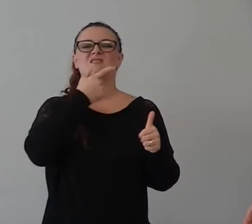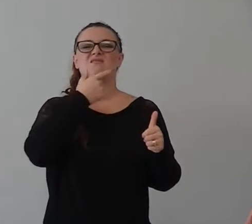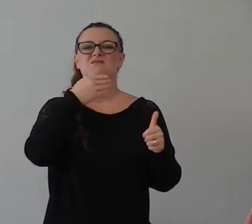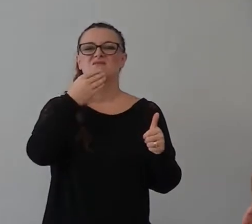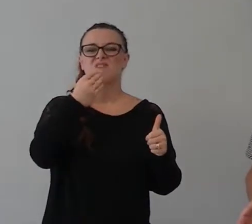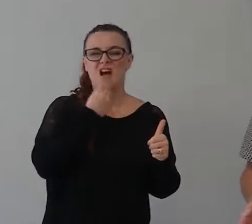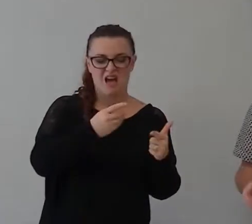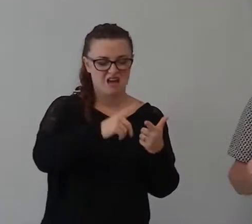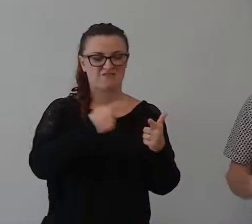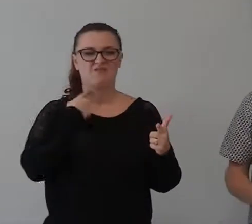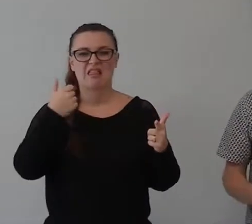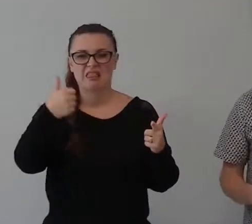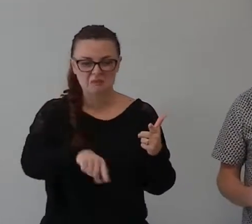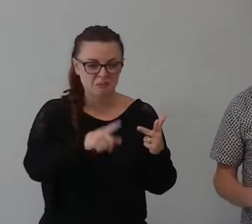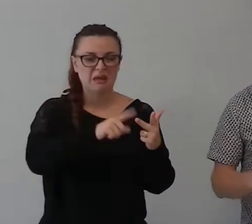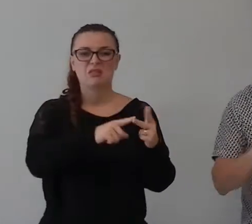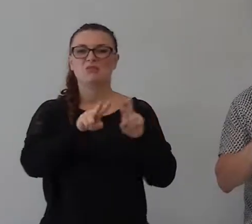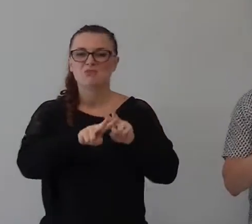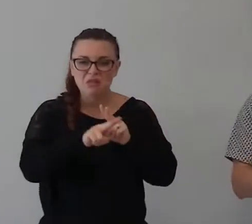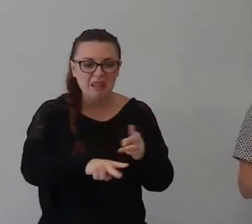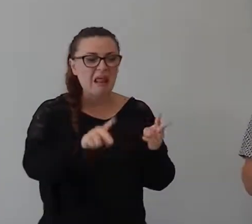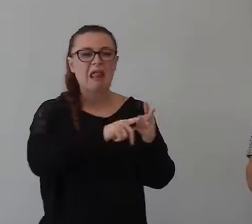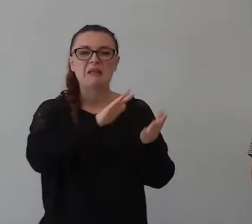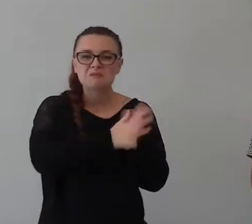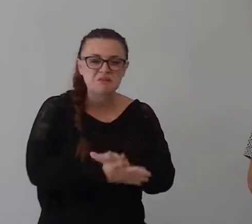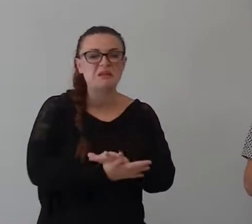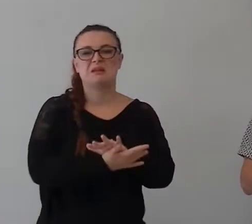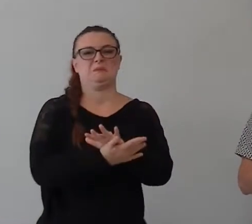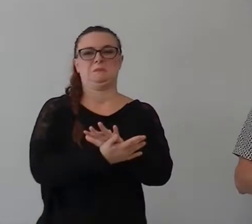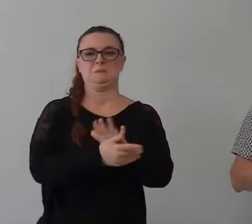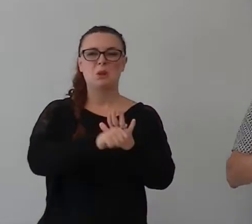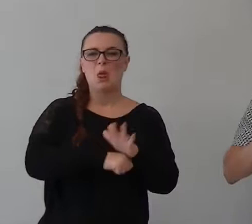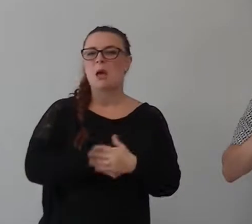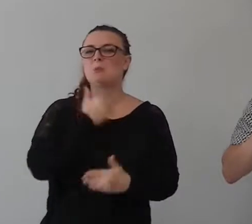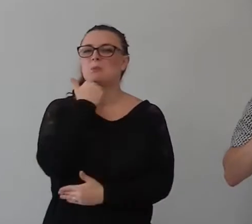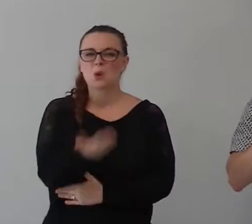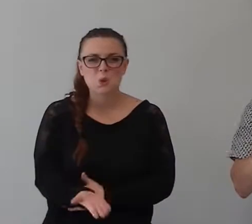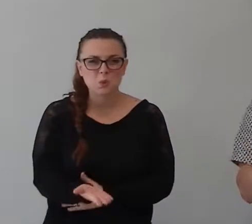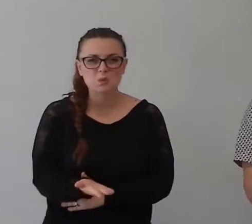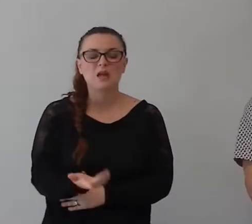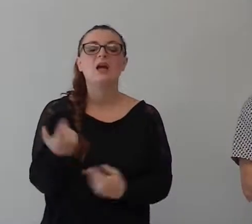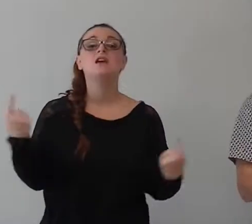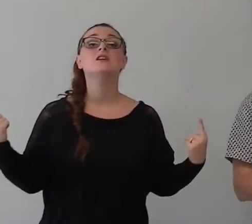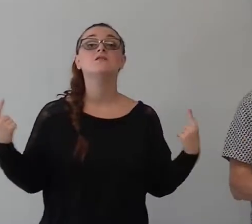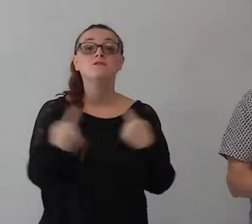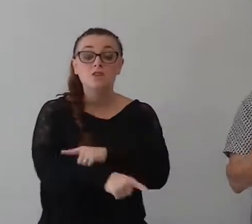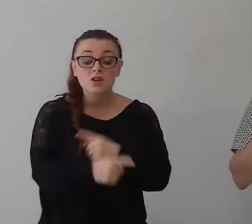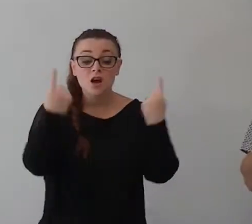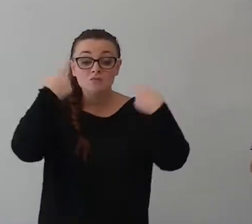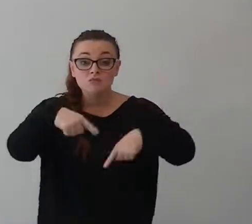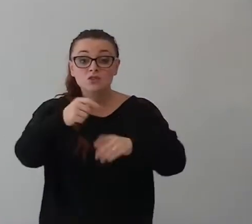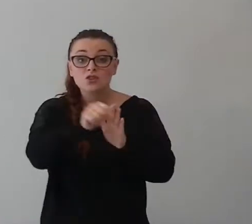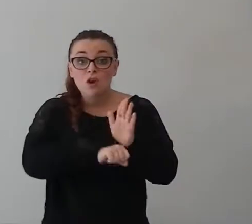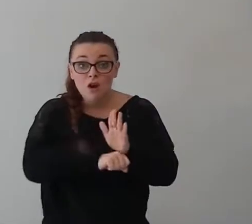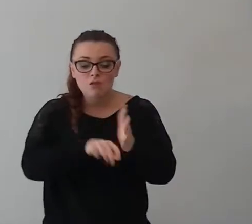storia. E invece tutta questa brutta storia viene completamente rigirata da